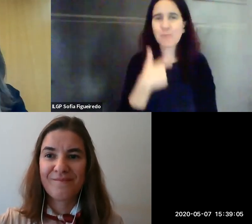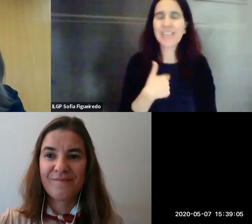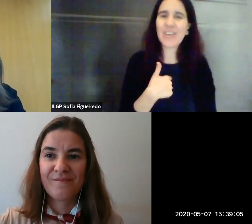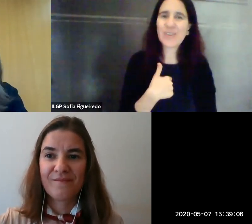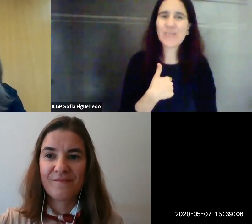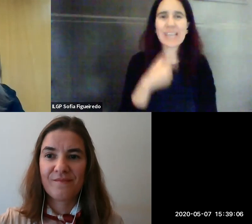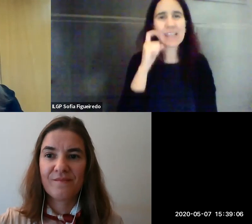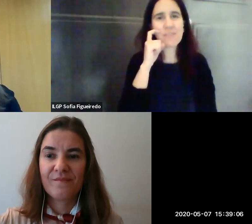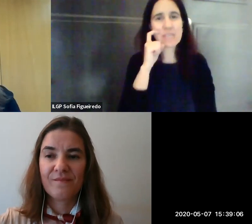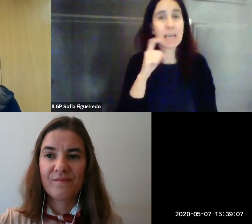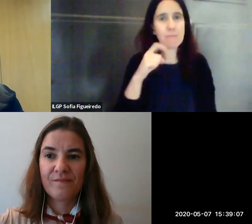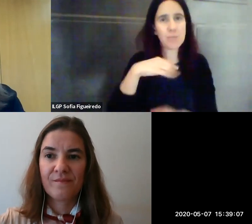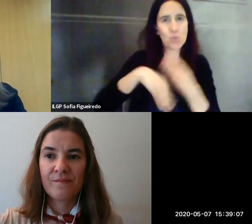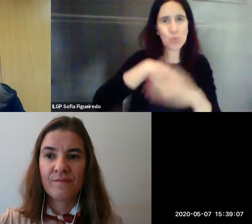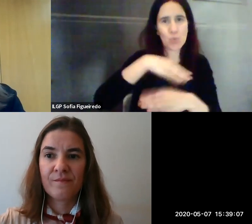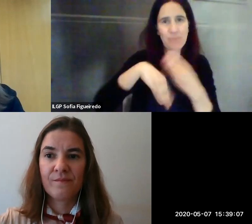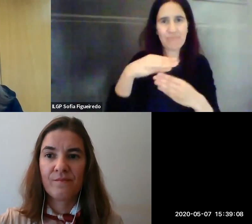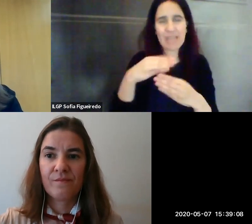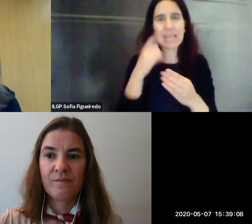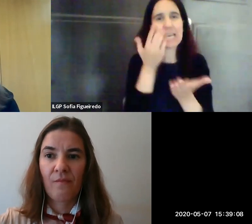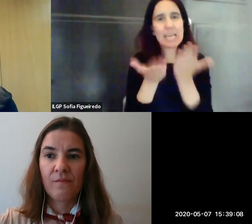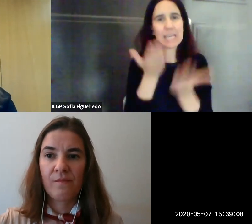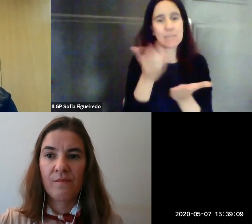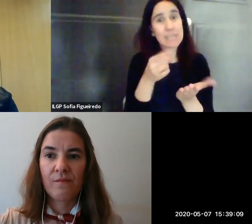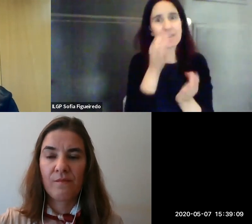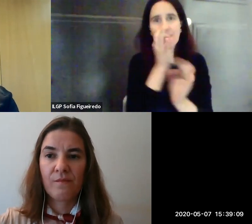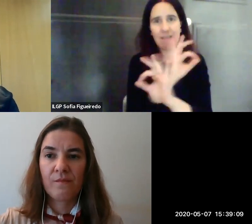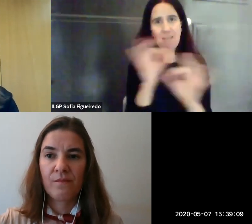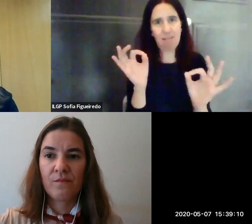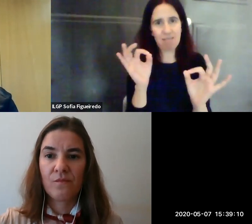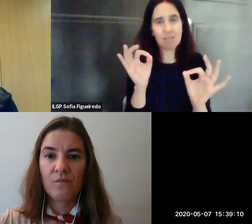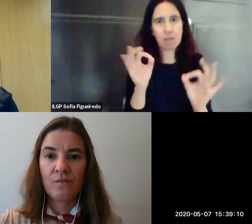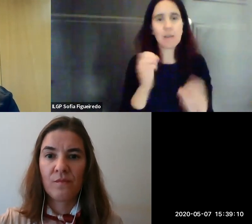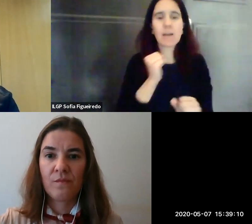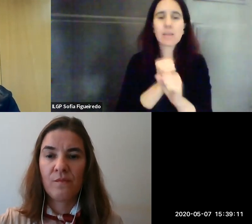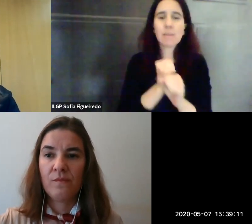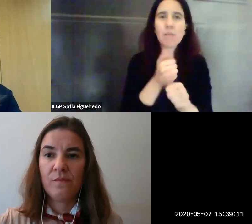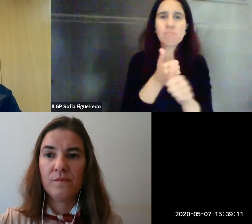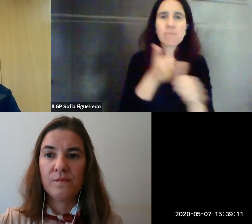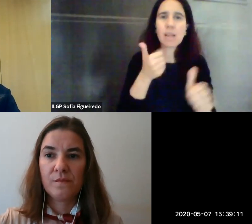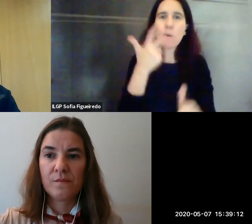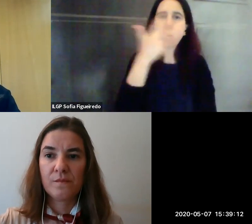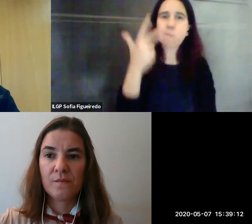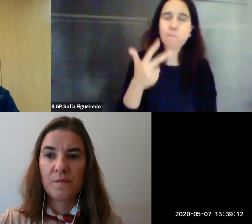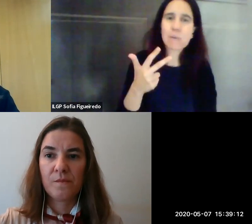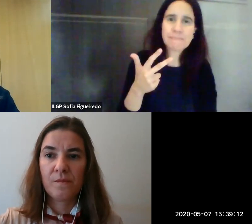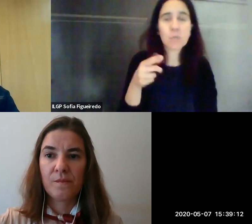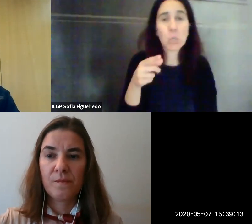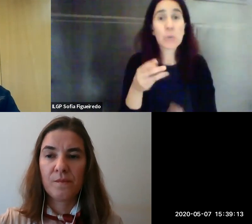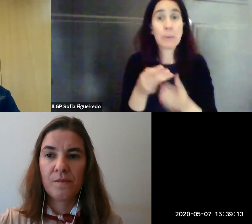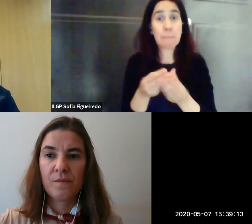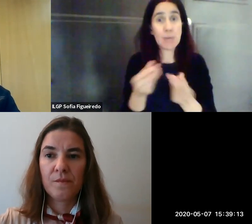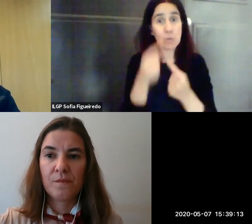defenderia um misto. O equilíbrio acho que será o ideal. Totalmente em teletrabalho, por muito que estes meios que eu